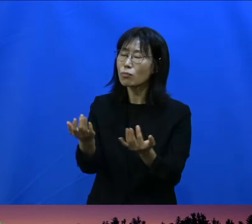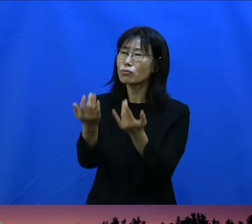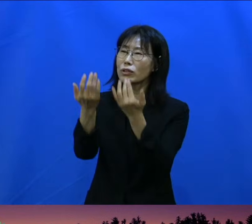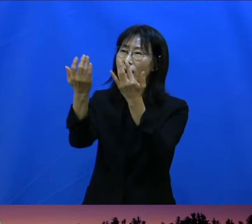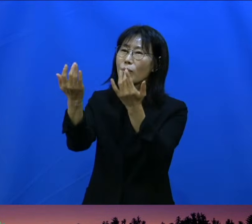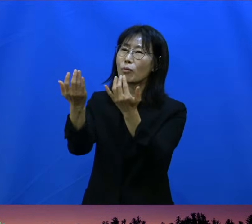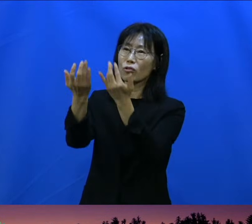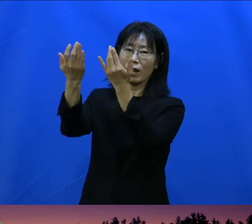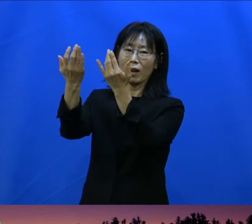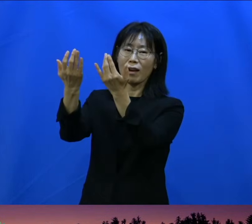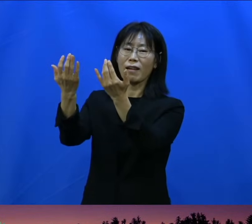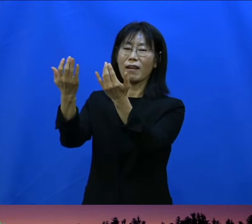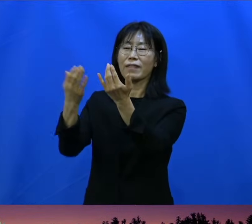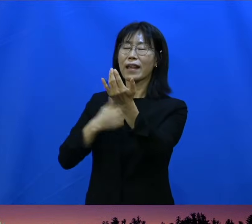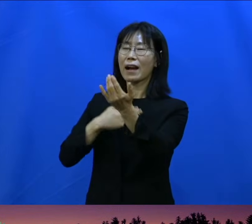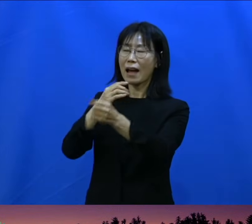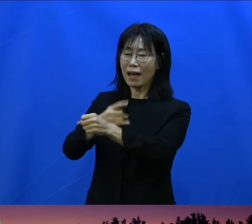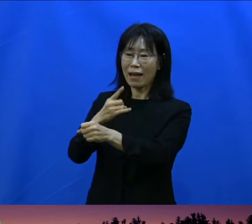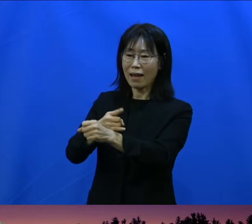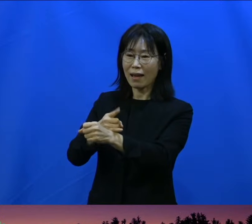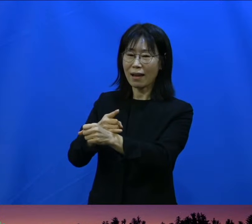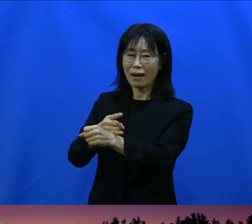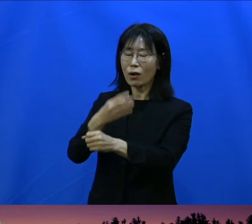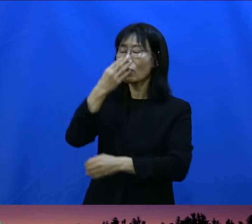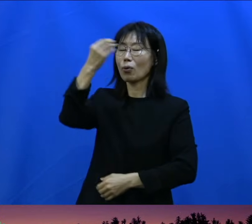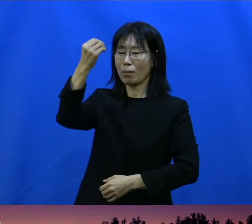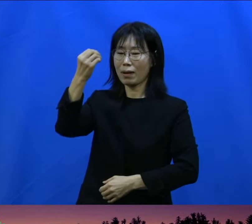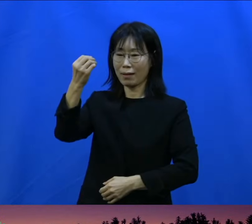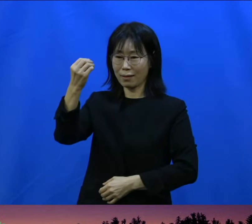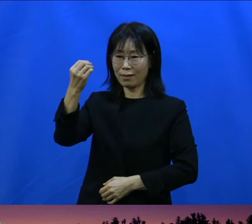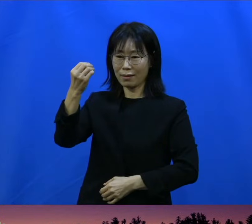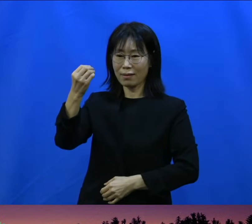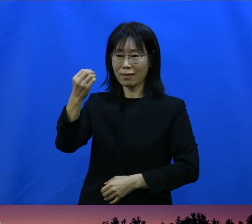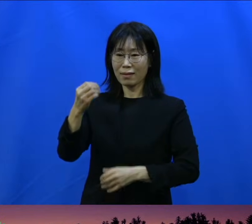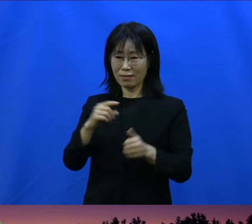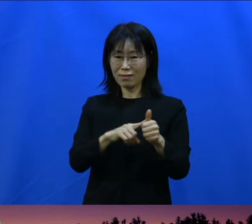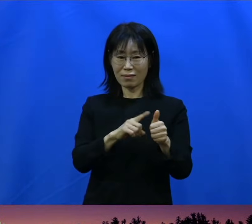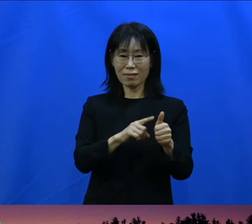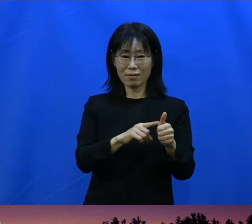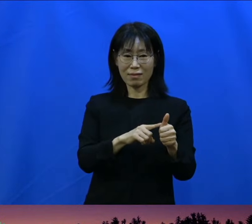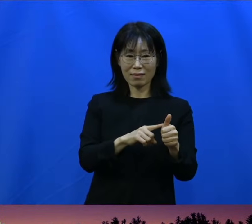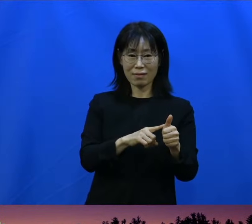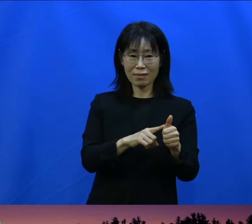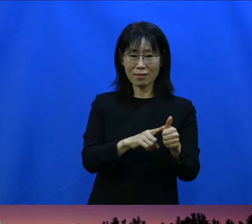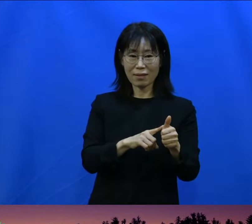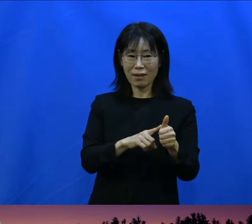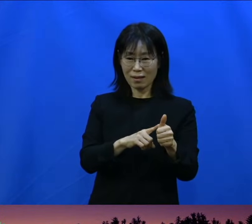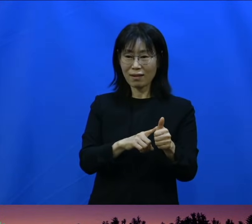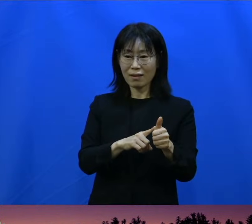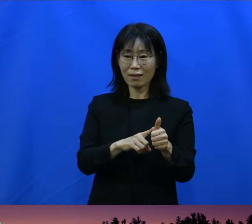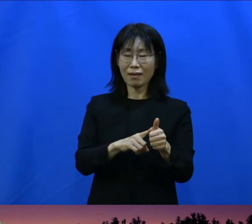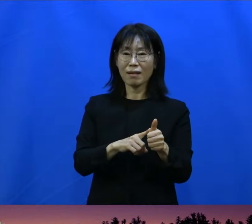여러분, 이 왕의 마음에는 하나님이 없는 거죠. 거룩한 제단을 어지럽힌 것입니다. 신성모독이에요.